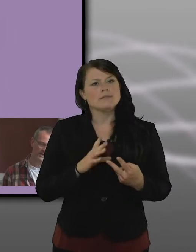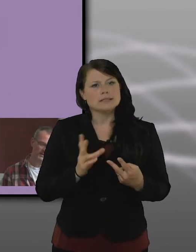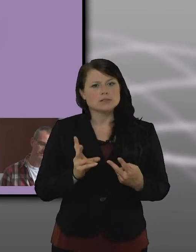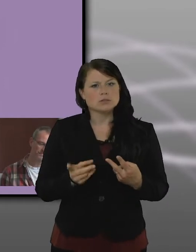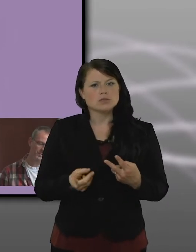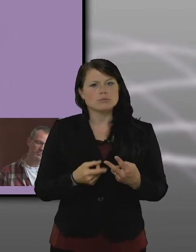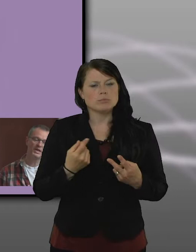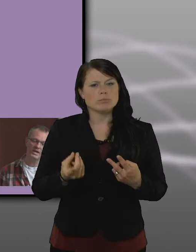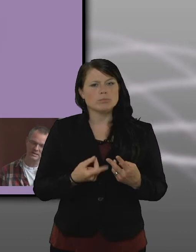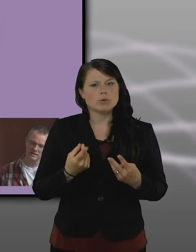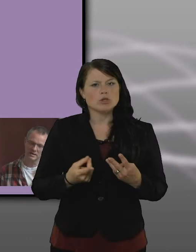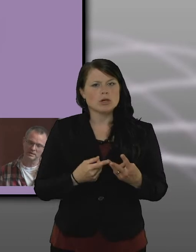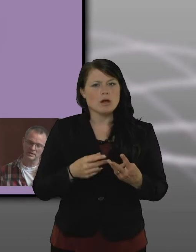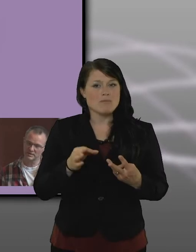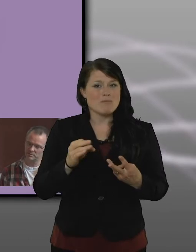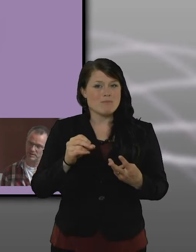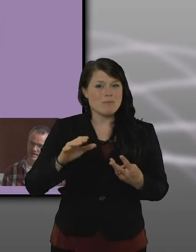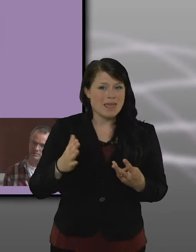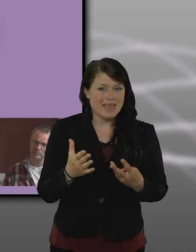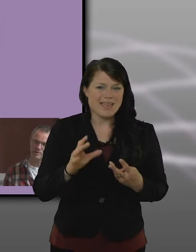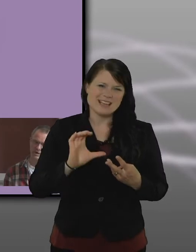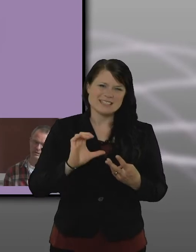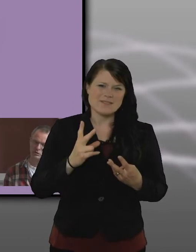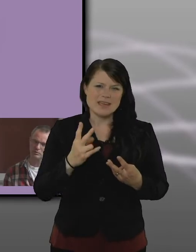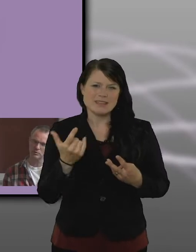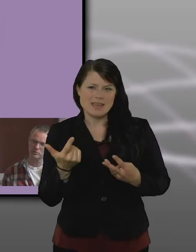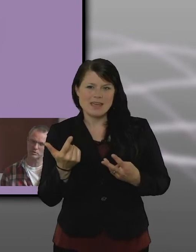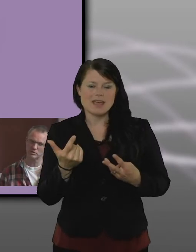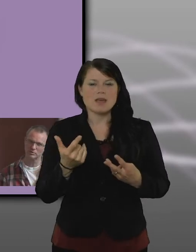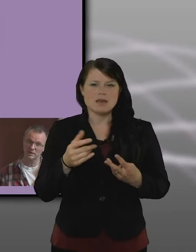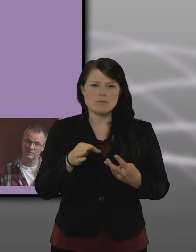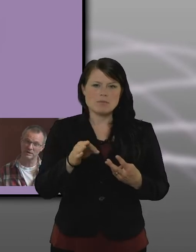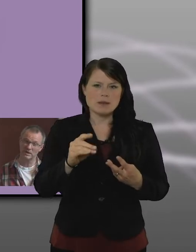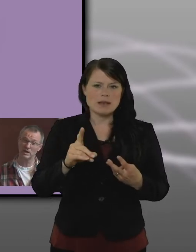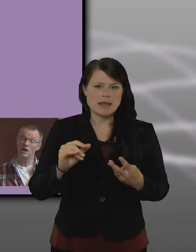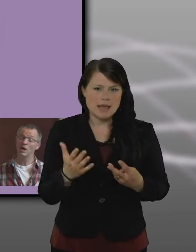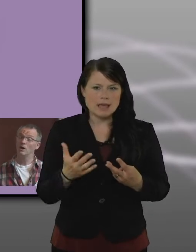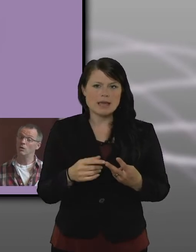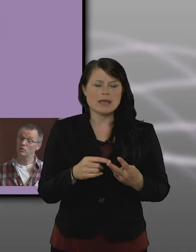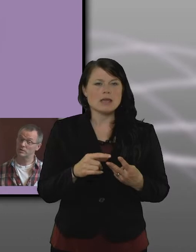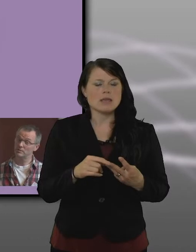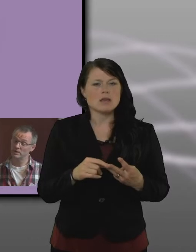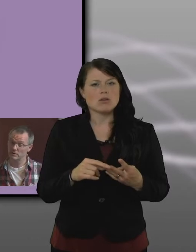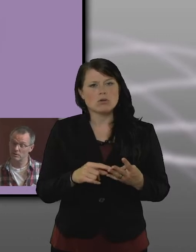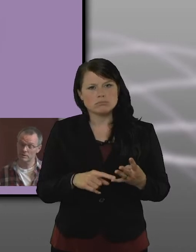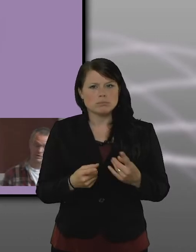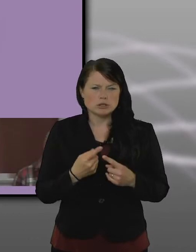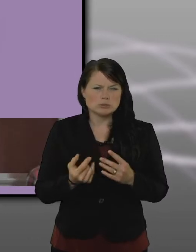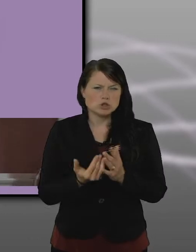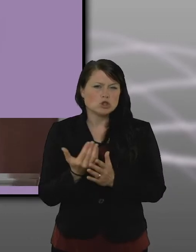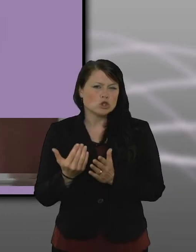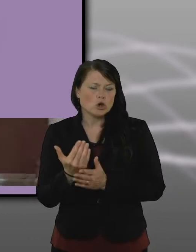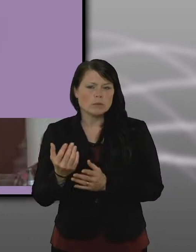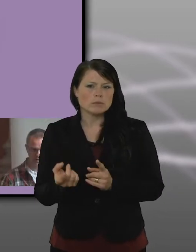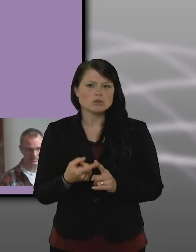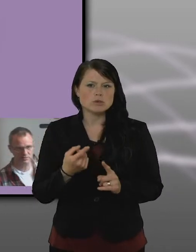svang, Play, SVT Play började så smått hos Kubrick, vet jag. Och det började komma rykten i svang